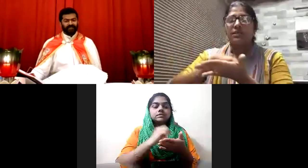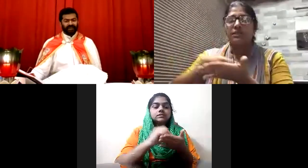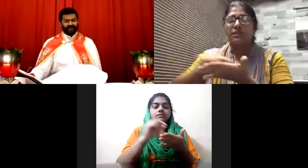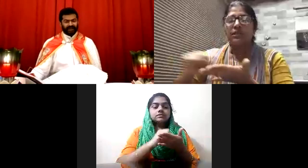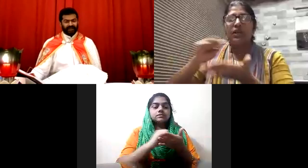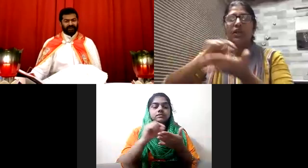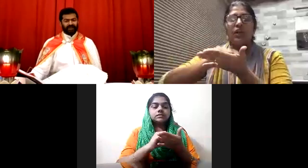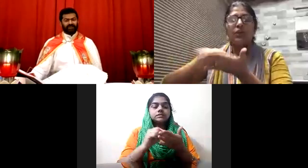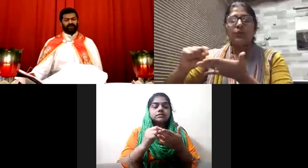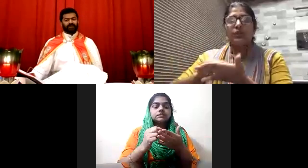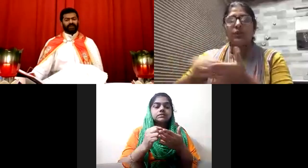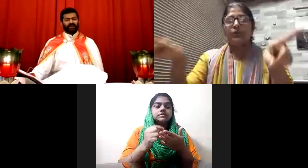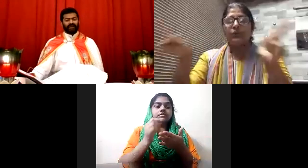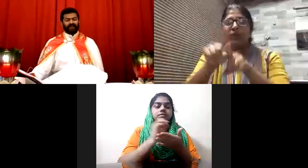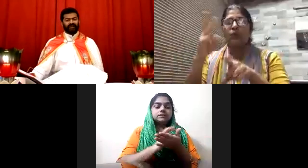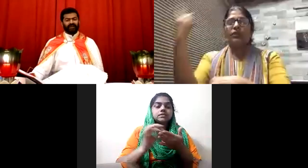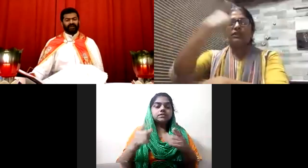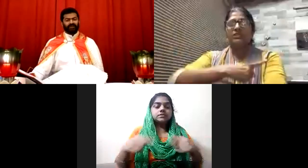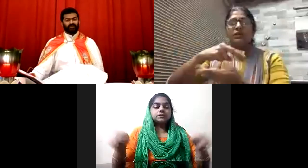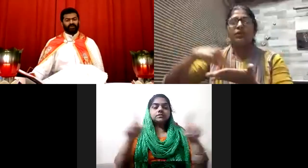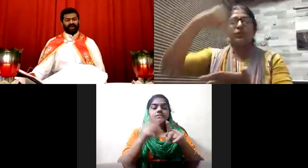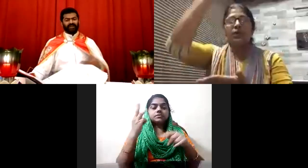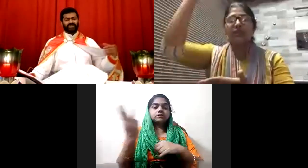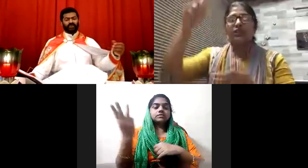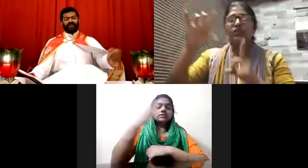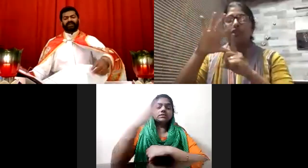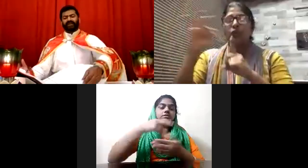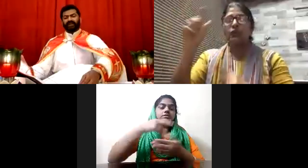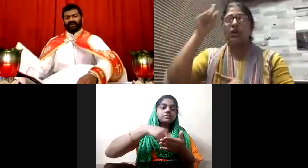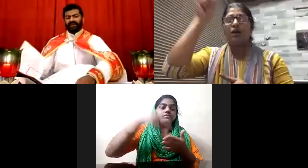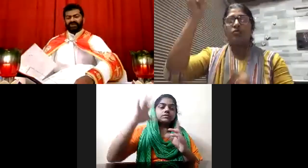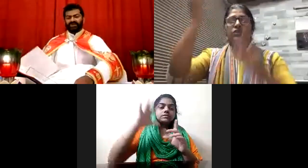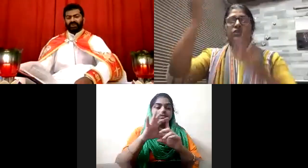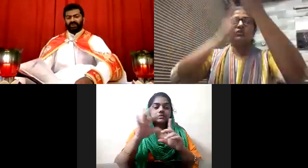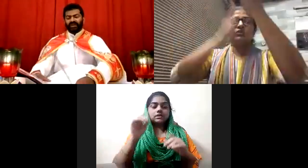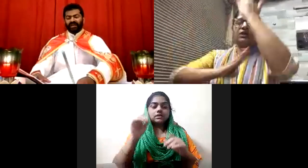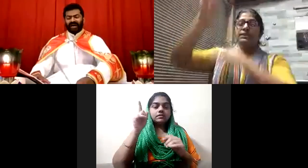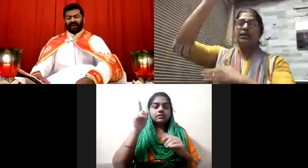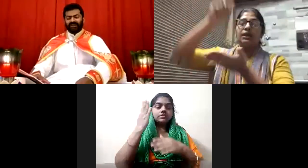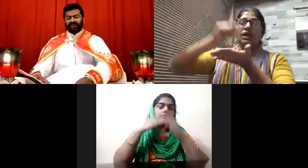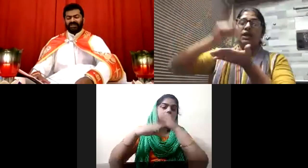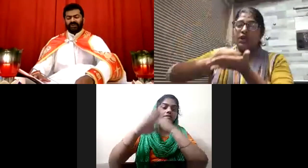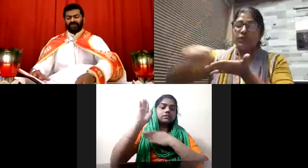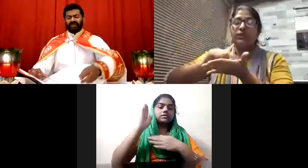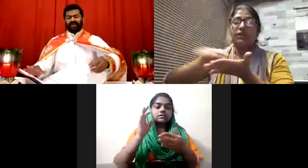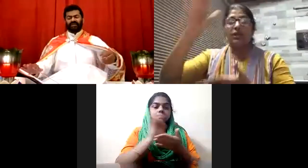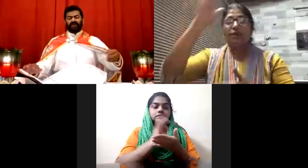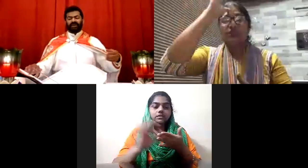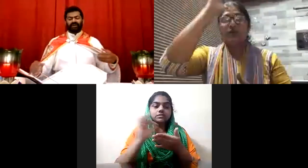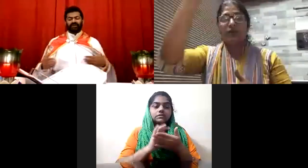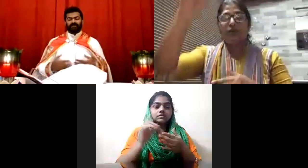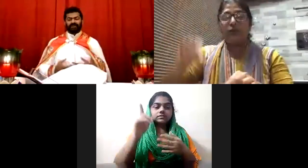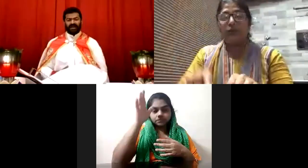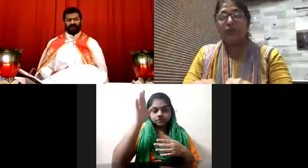സംസ്കരിക്കപ്പെടുകയും എഴുതപ്പെട്ടിരിക്കുന്നത് പോലെ മൂന്നാം ദിവസം ഉയർത്തെഴുന്നേൽക്കുകയും ചെയ്തു. അവിടുന്ന് സ്വർഗ്ഗത്തിലേക്ക്